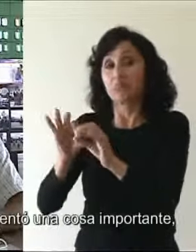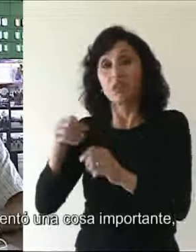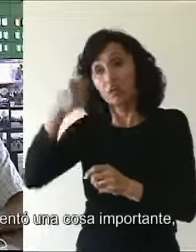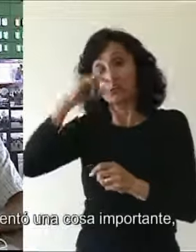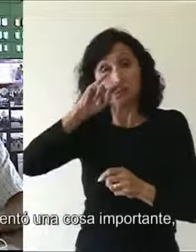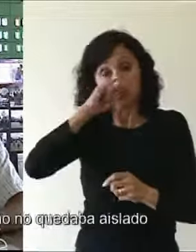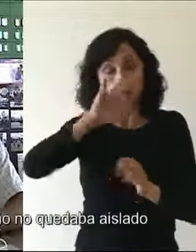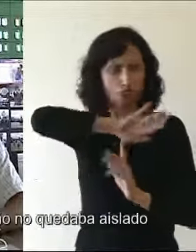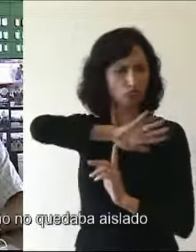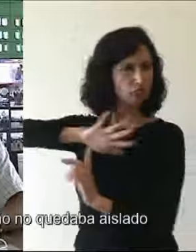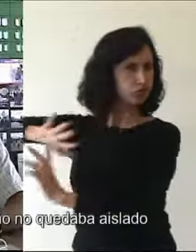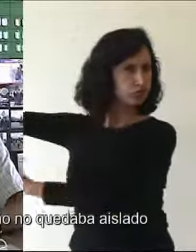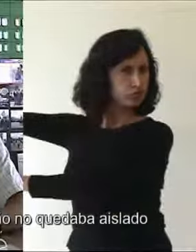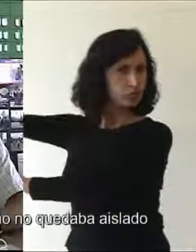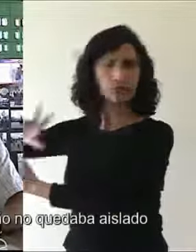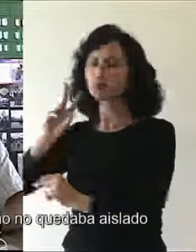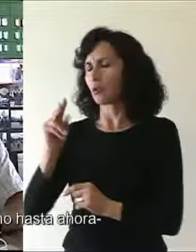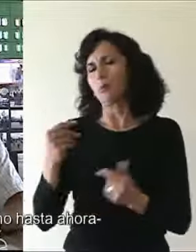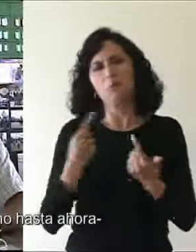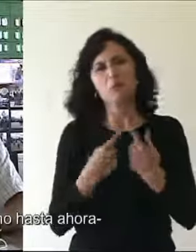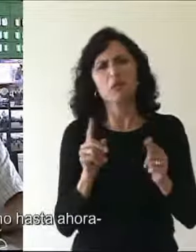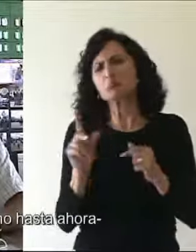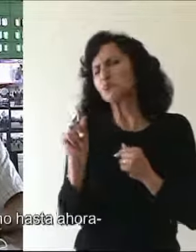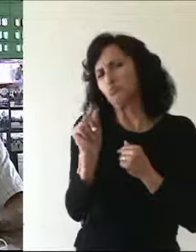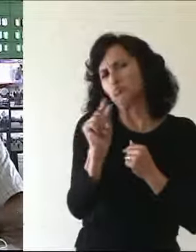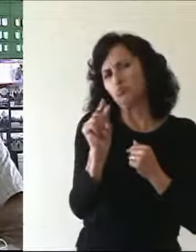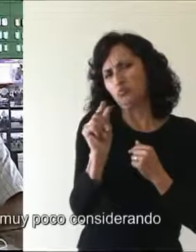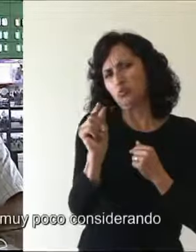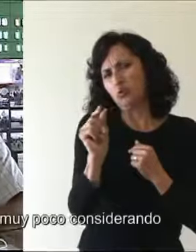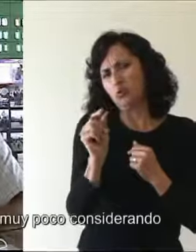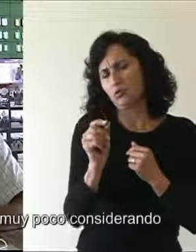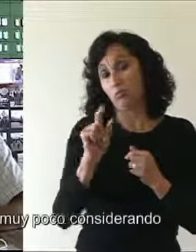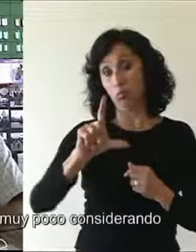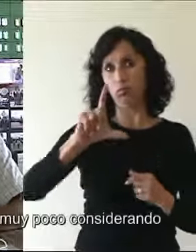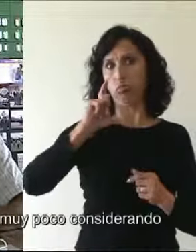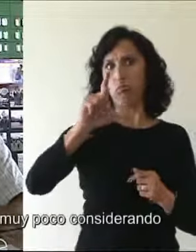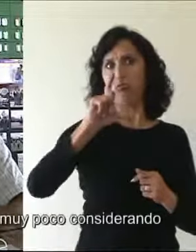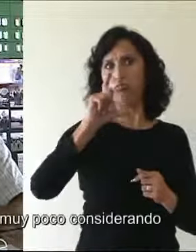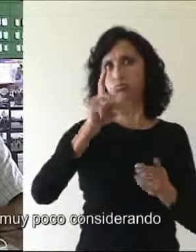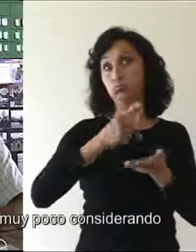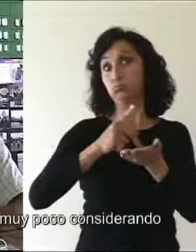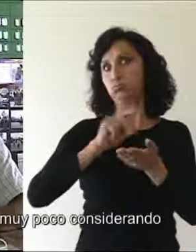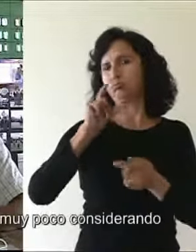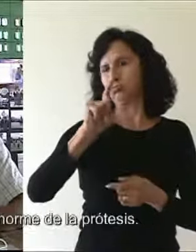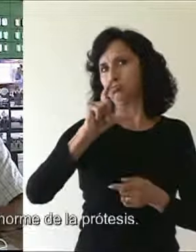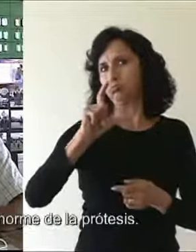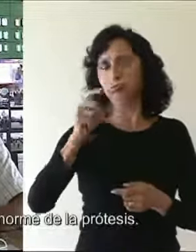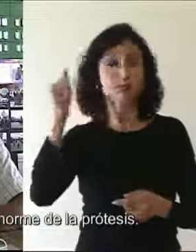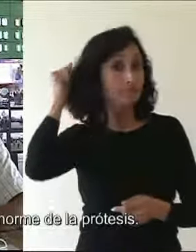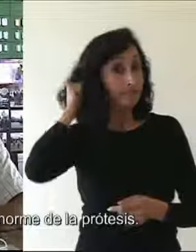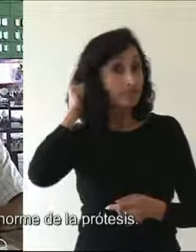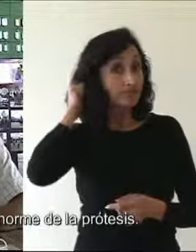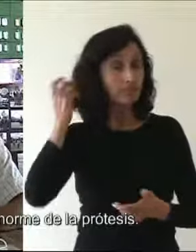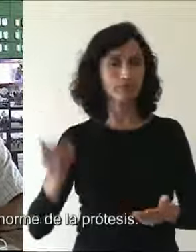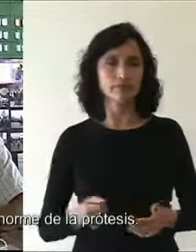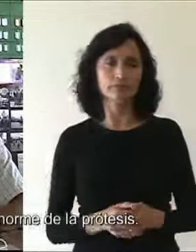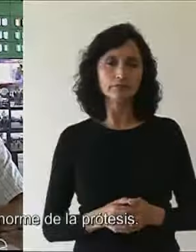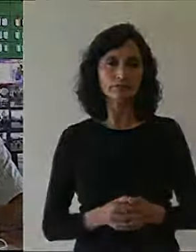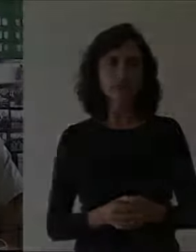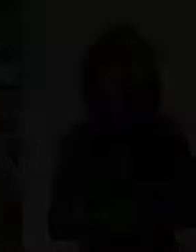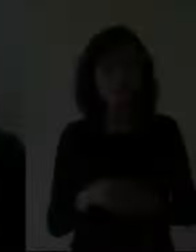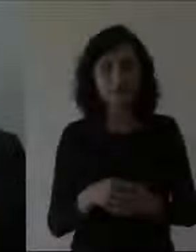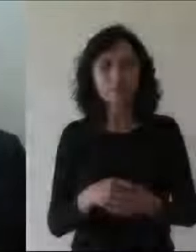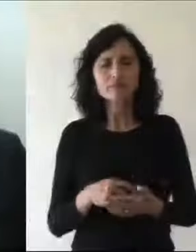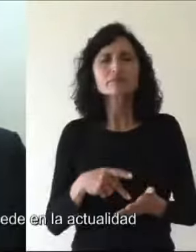cosa importante, que es el niño no quedaba aislado como hasta ahora. Pero eso era muy poco considerando el costo enorme de